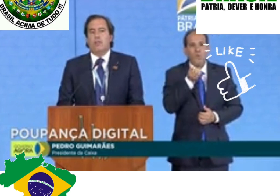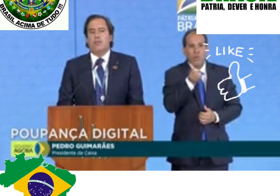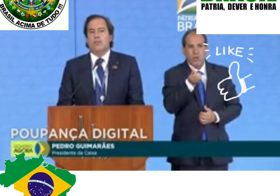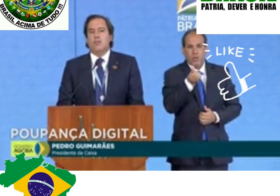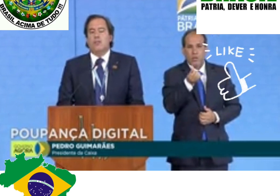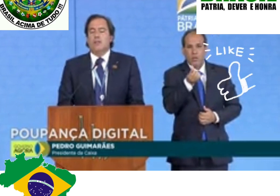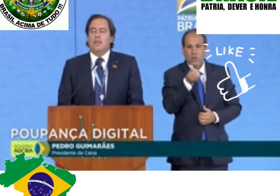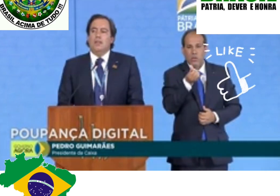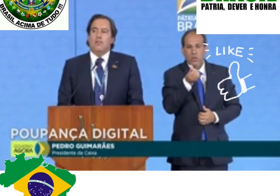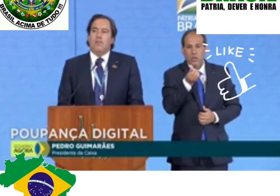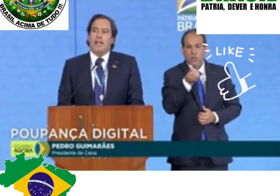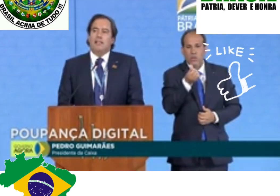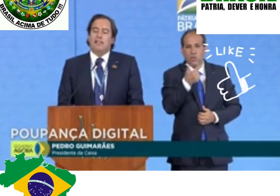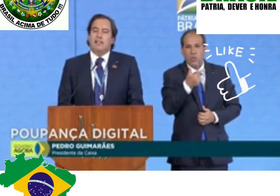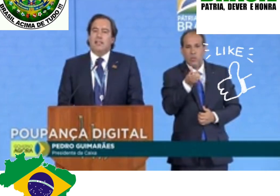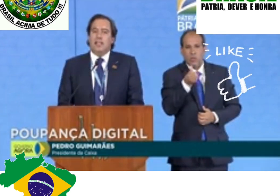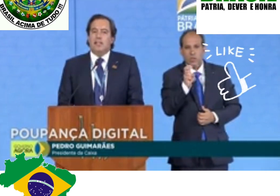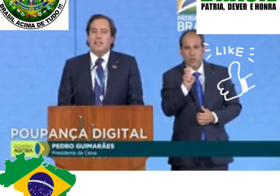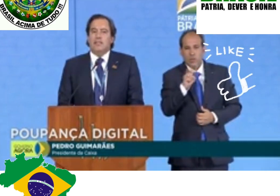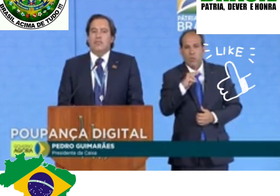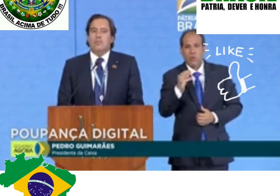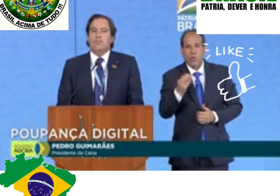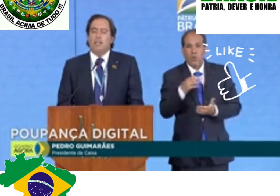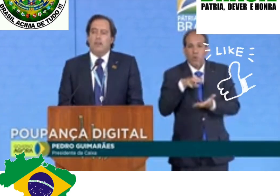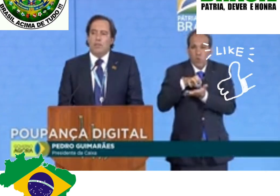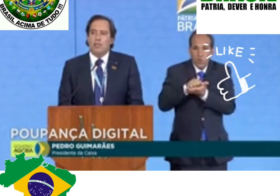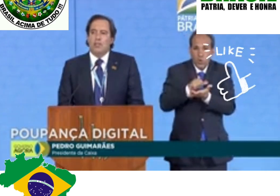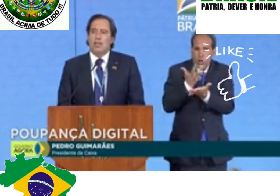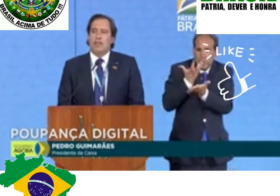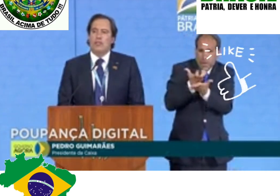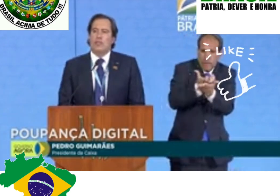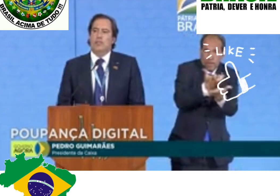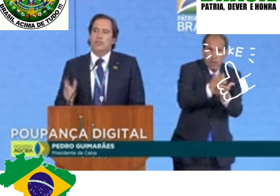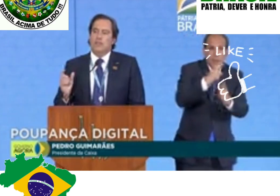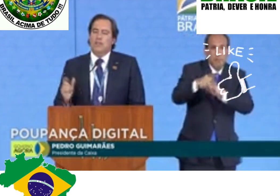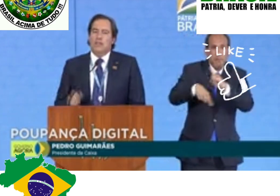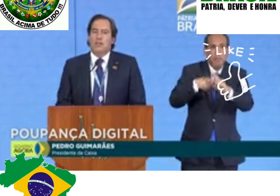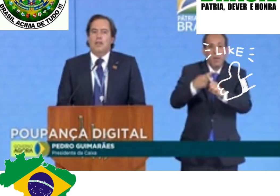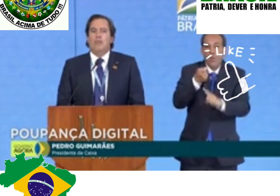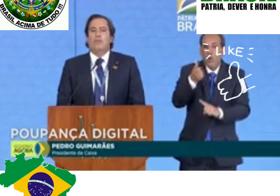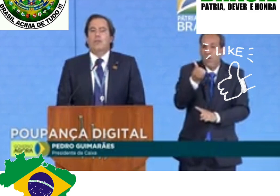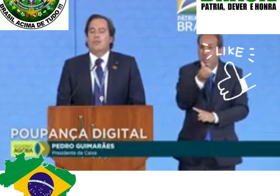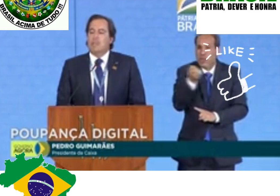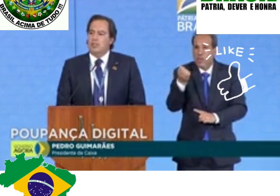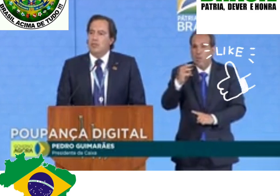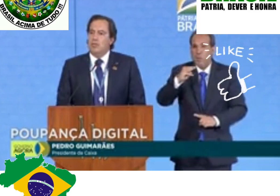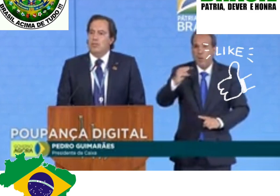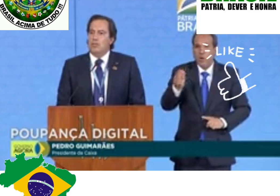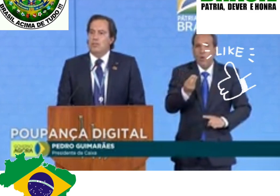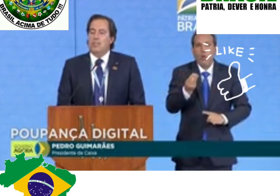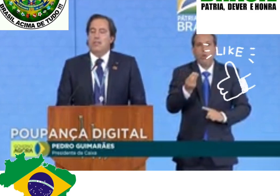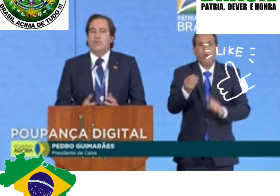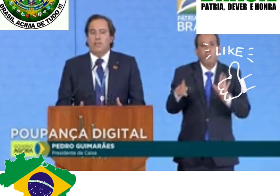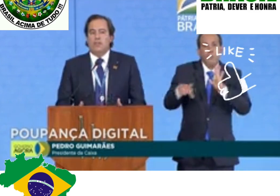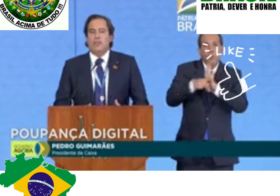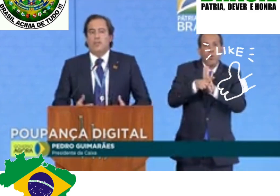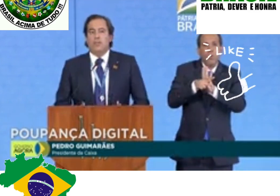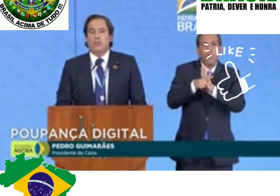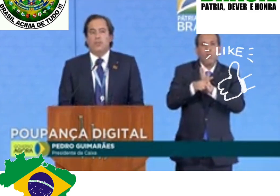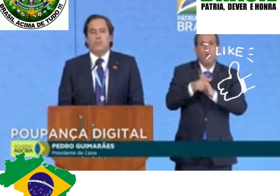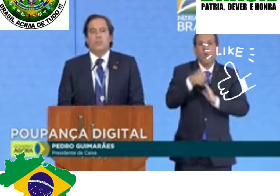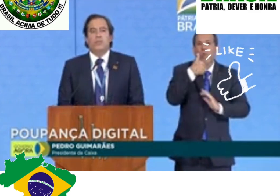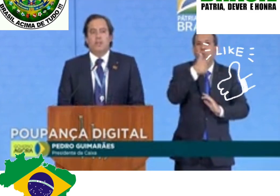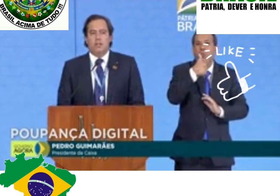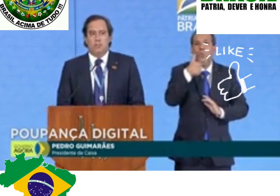de downloads e quase 600 milhões de ligações no 111. Significa, de